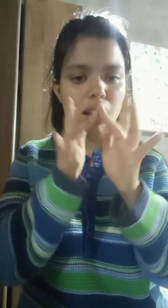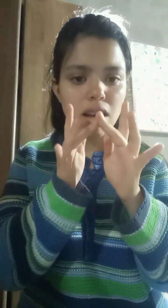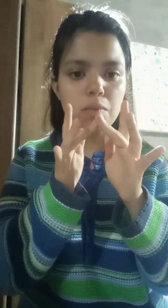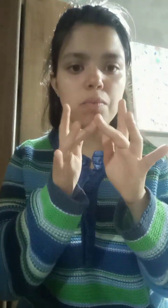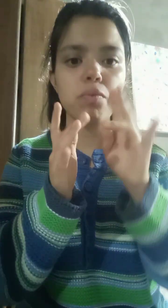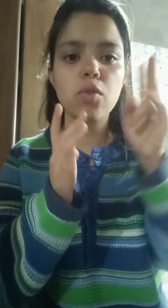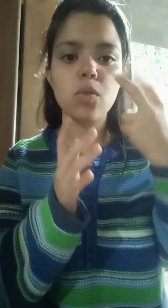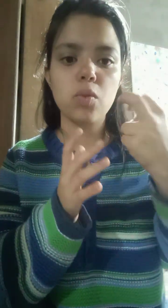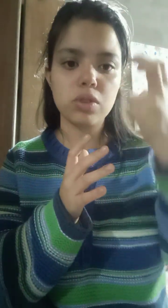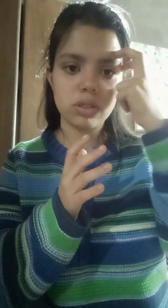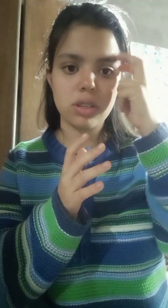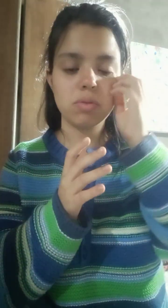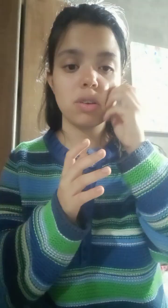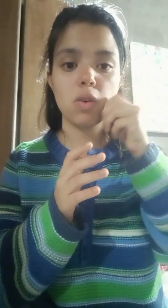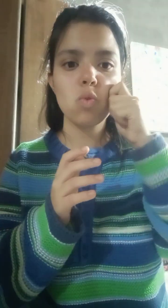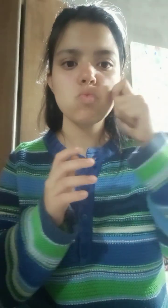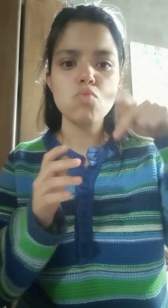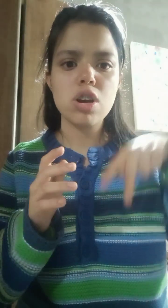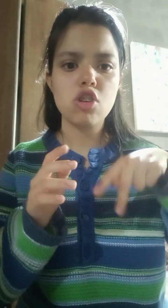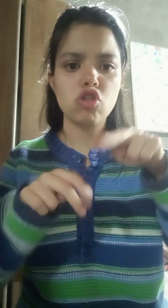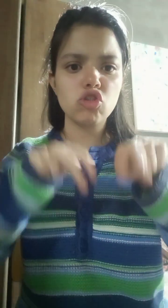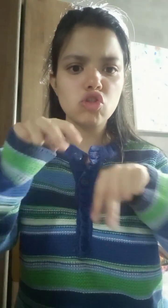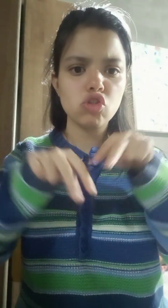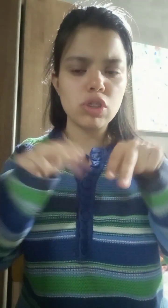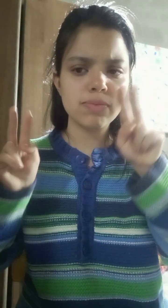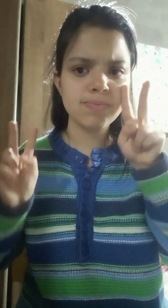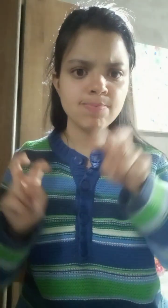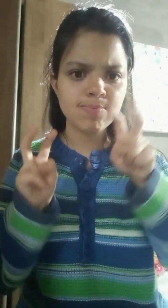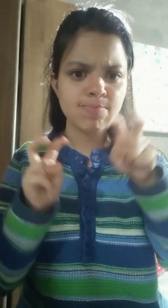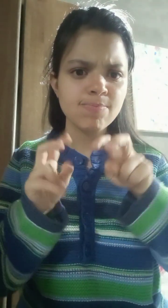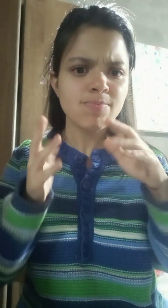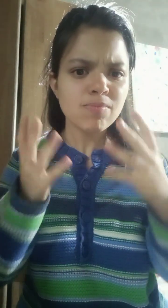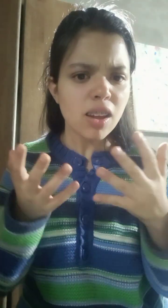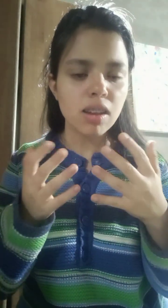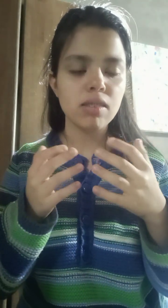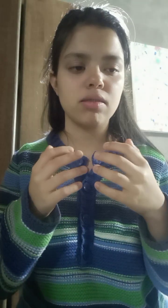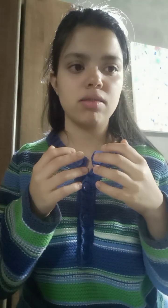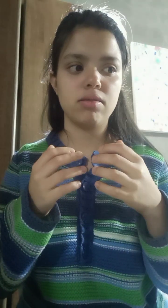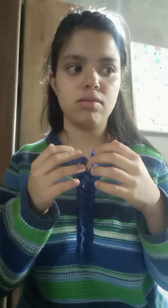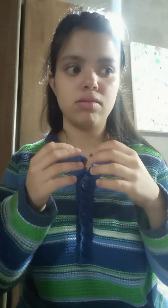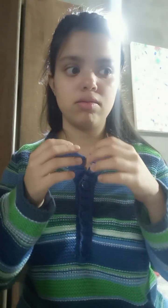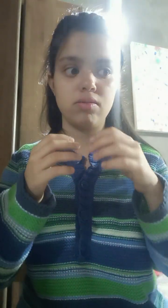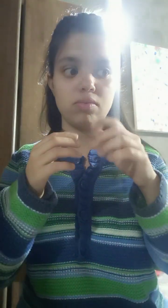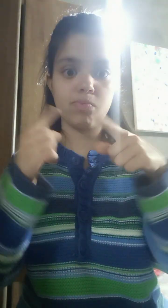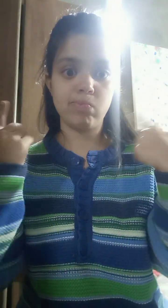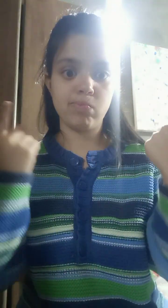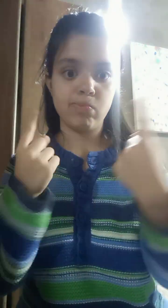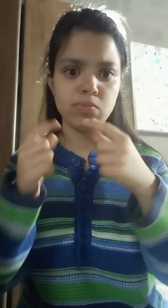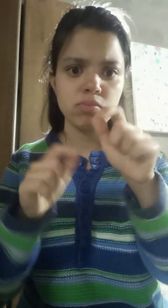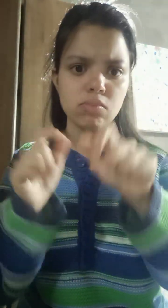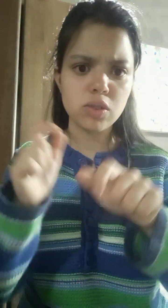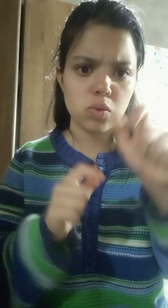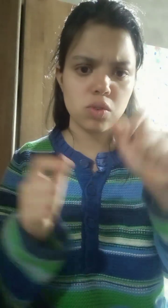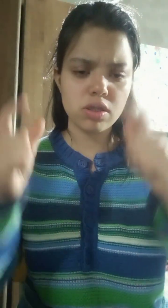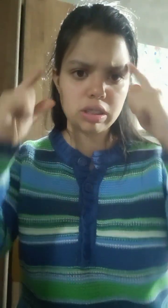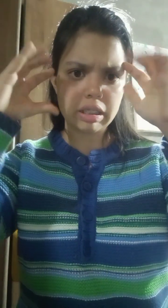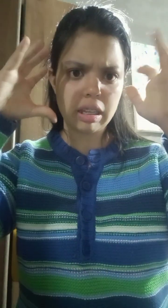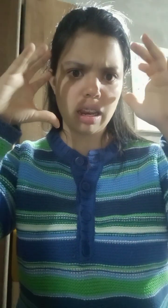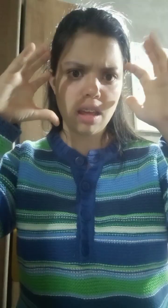del cerebro están realmente involucradas en el procesamiento de la lengua de señas en